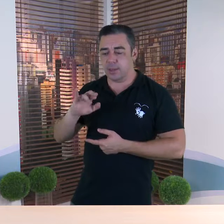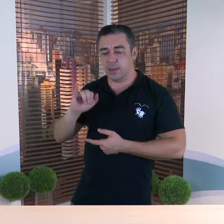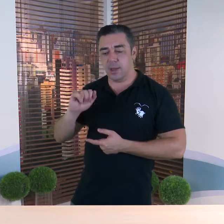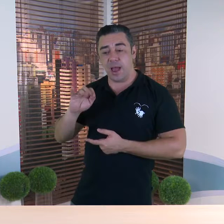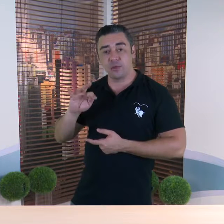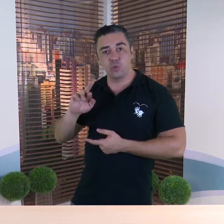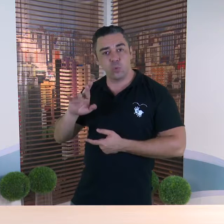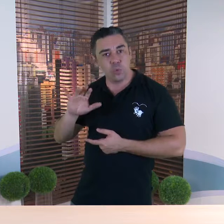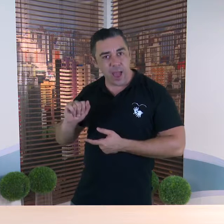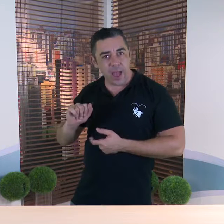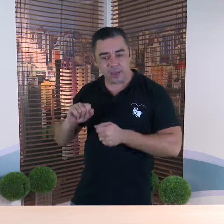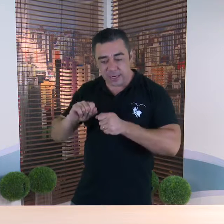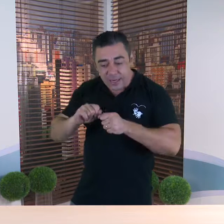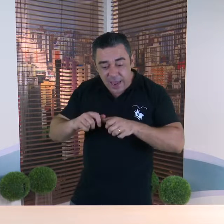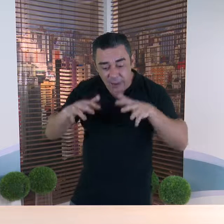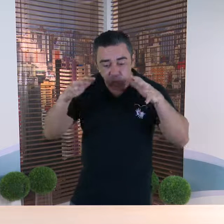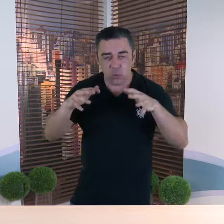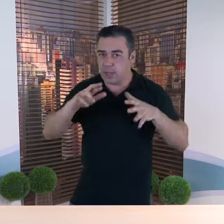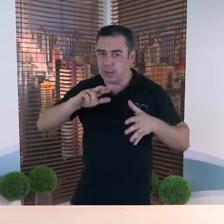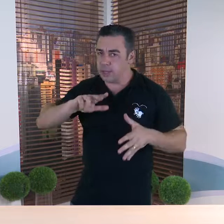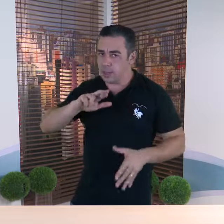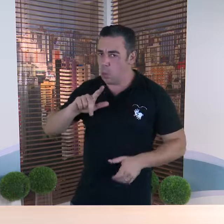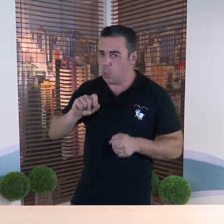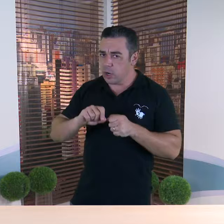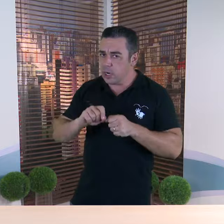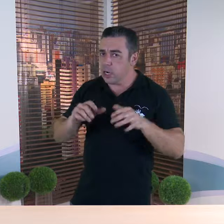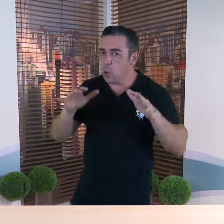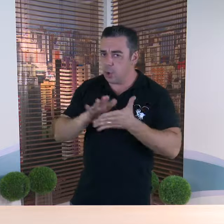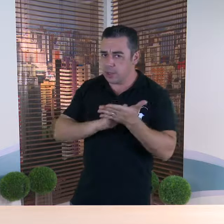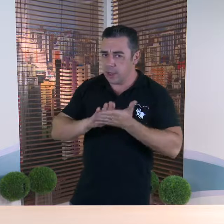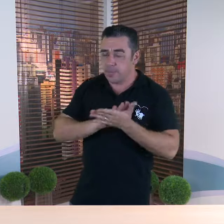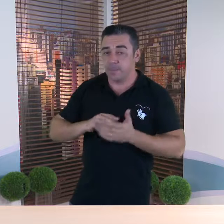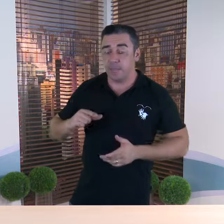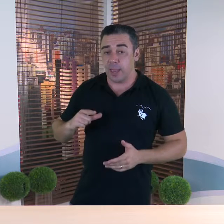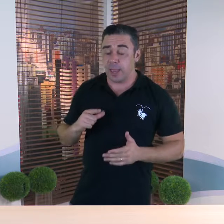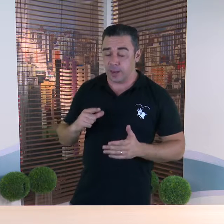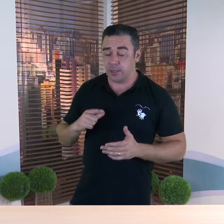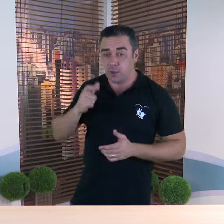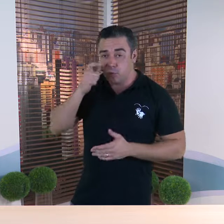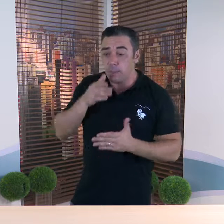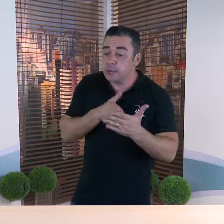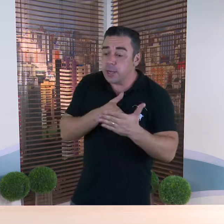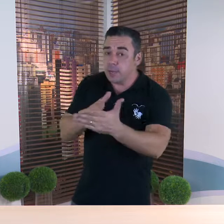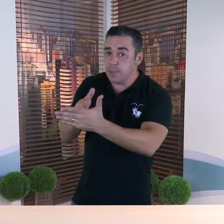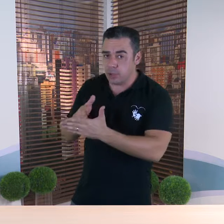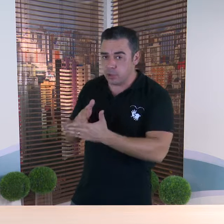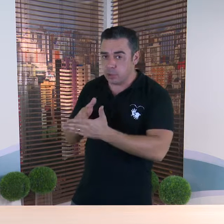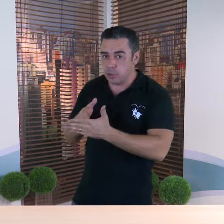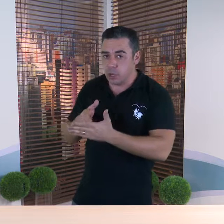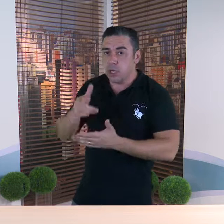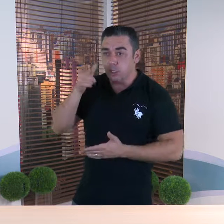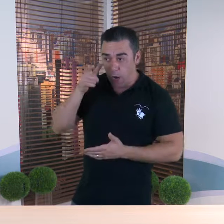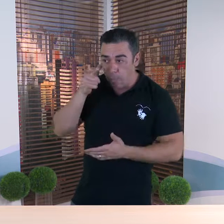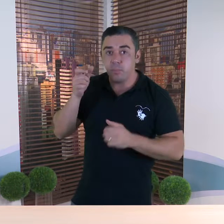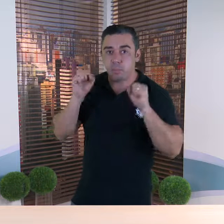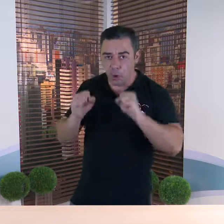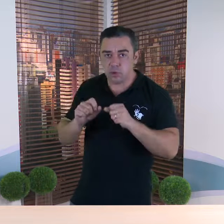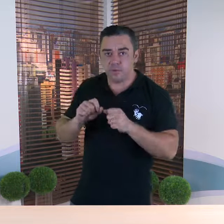Criador. Por isso, o livro revela que Satanás tem suas ações limitadas por Deus. Ele pode fazer muitas